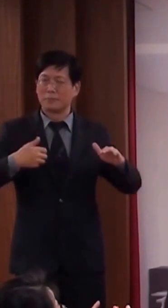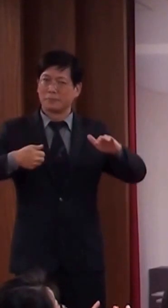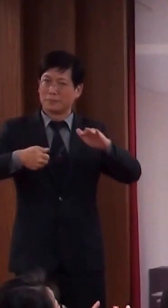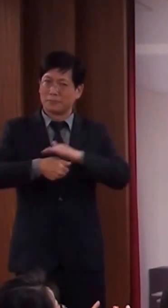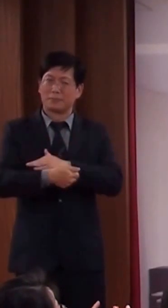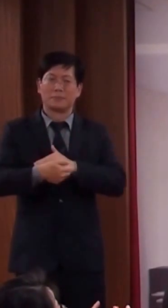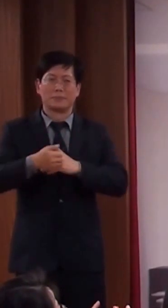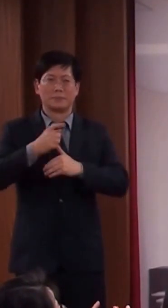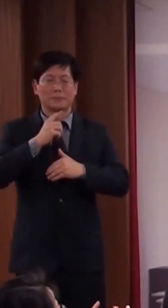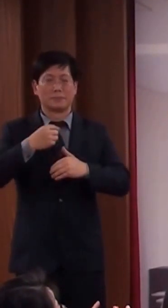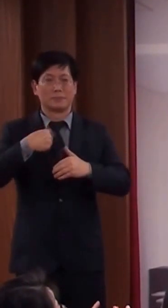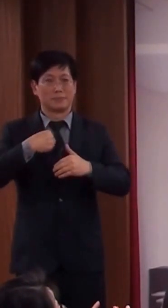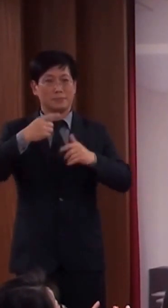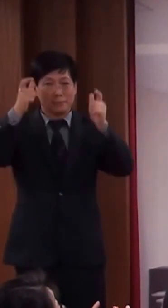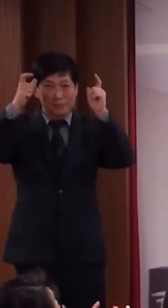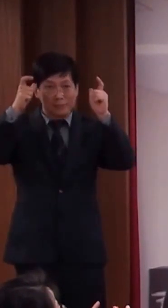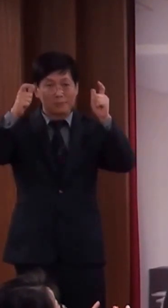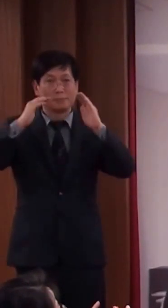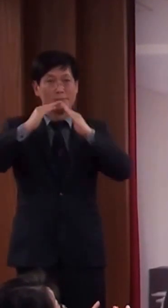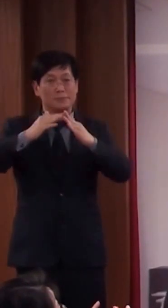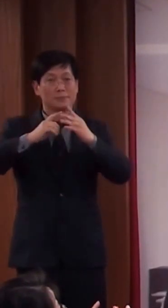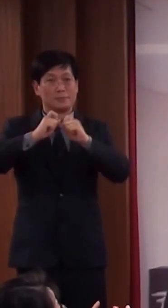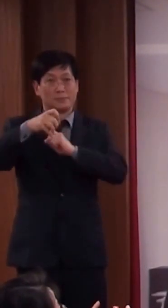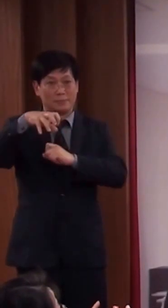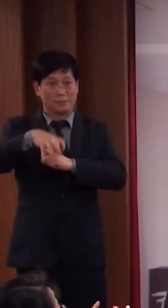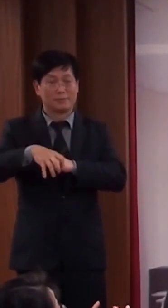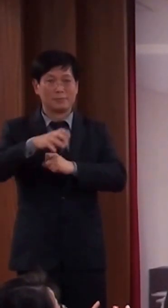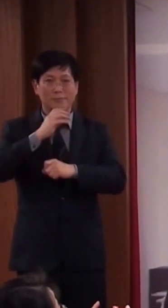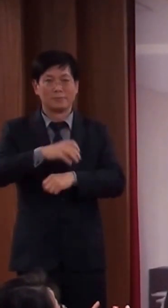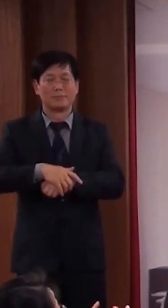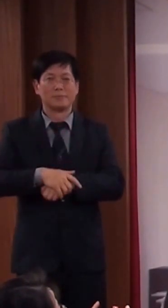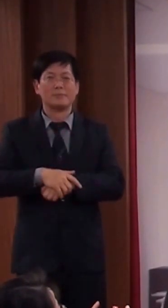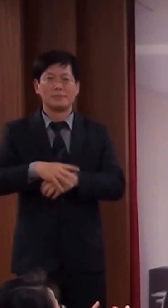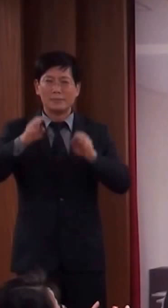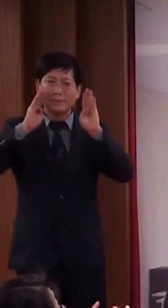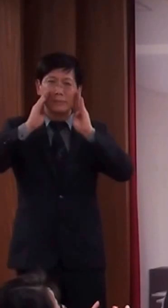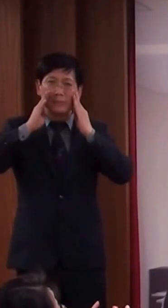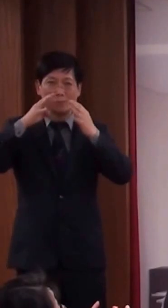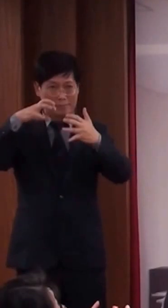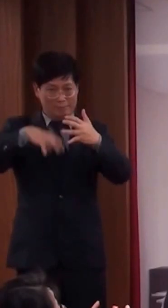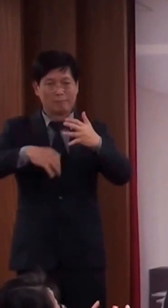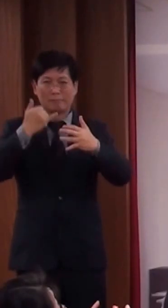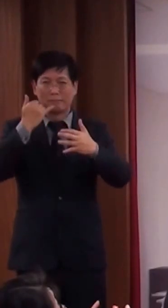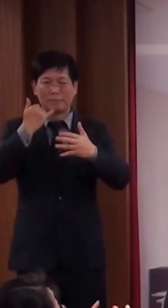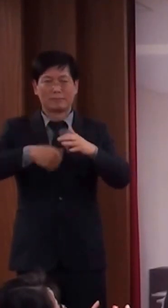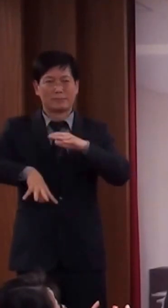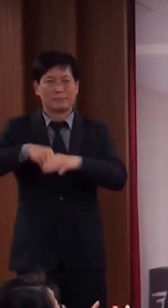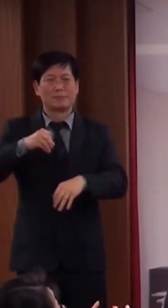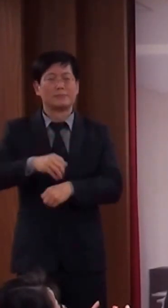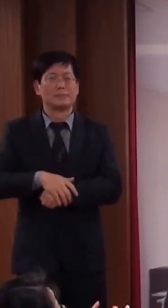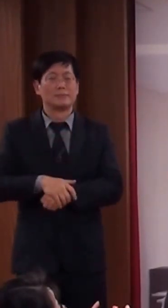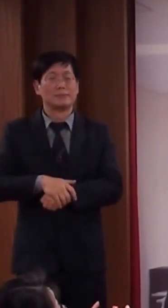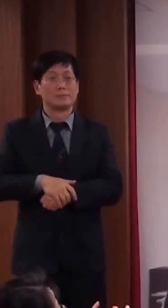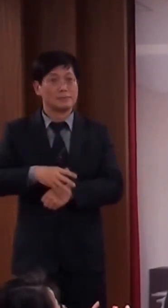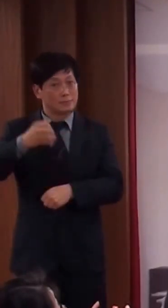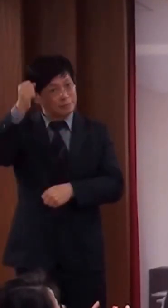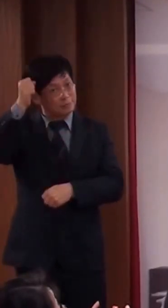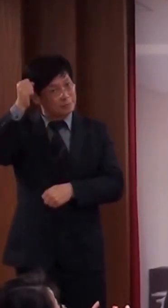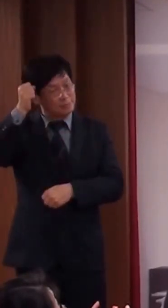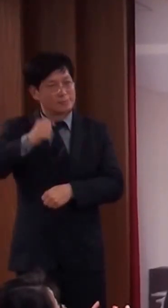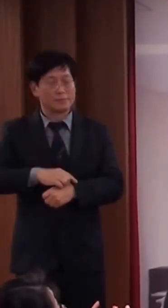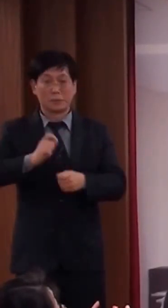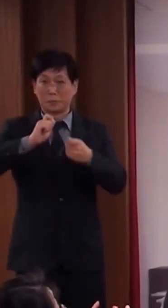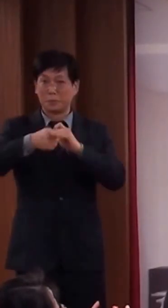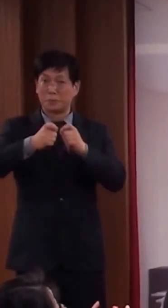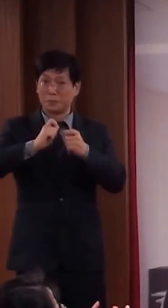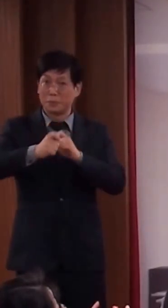来进我们高税捐处税念的脸书粉丝团， 记得哦，税税念哦，